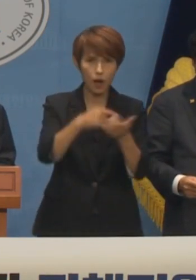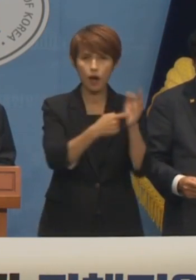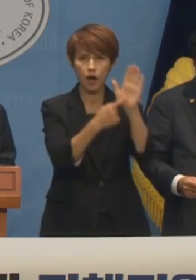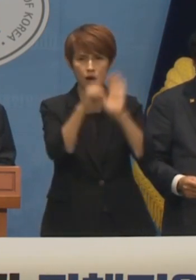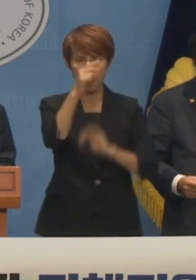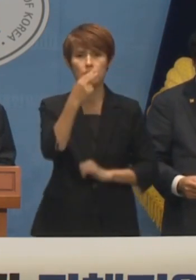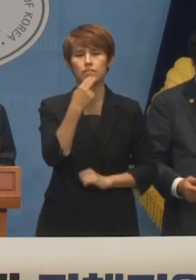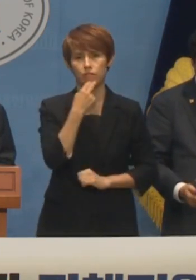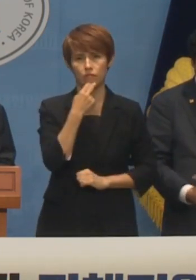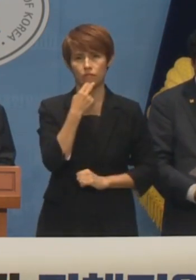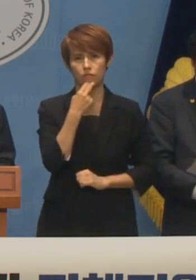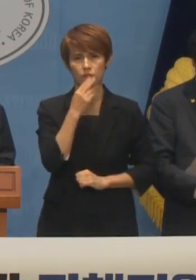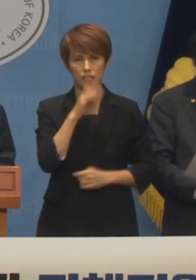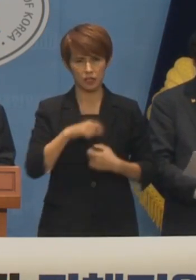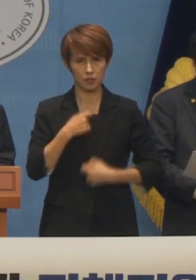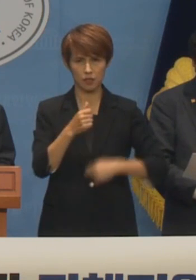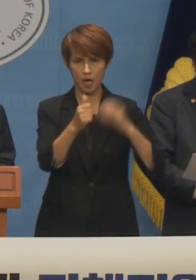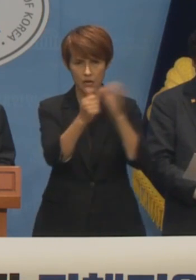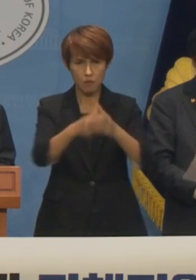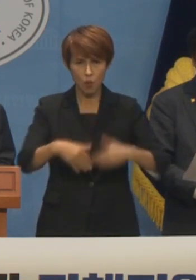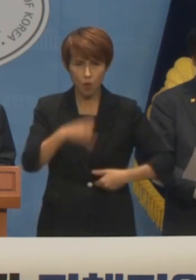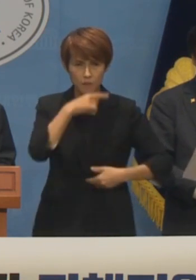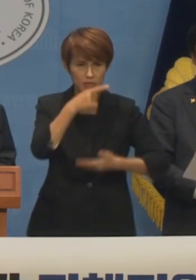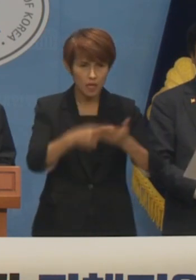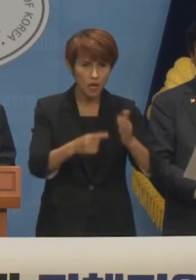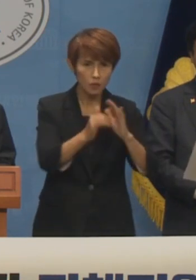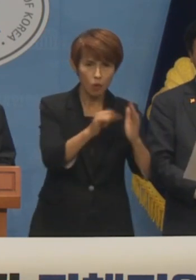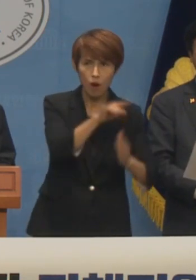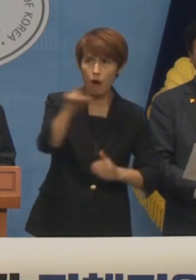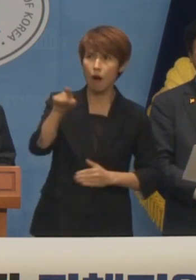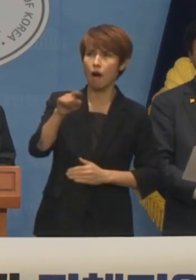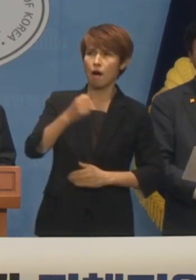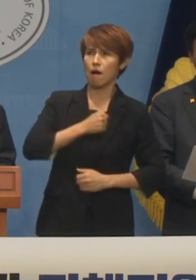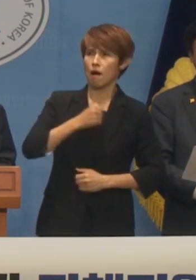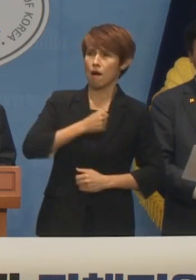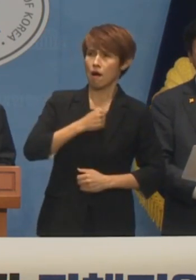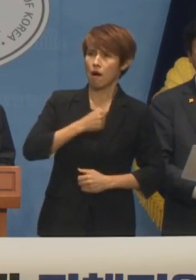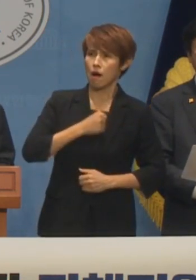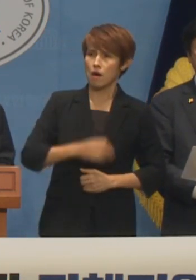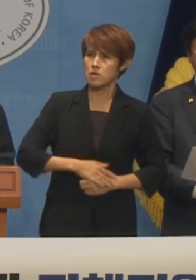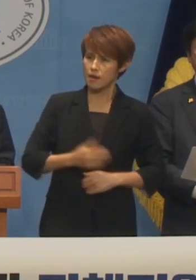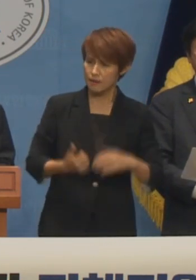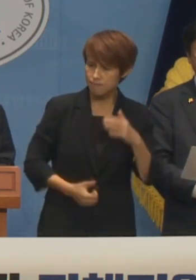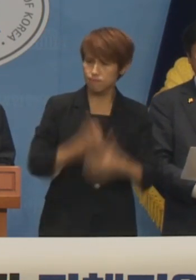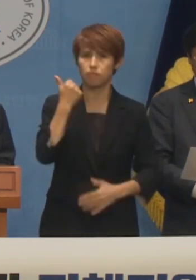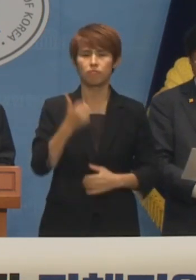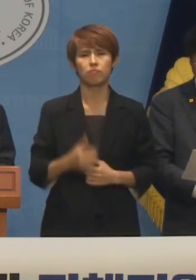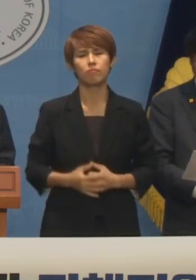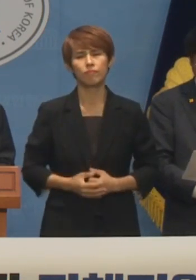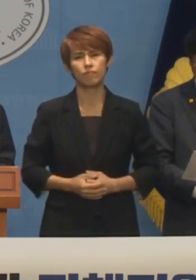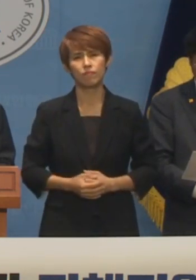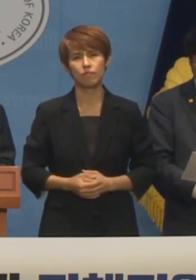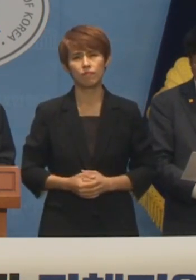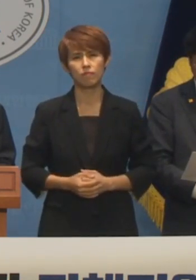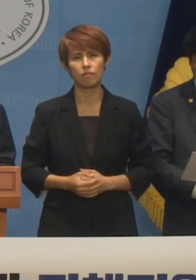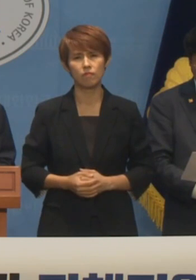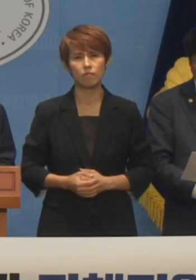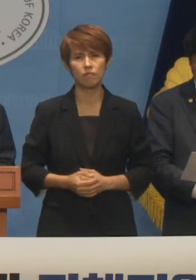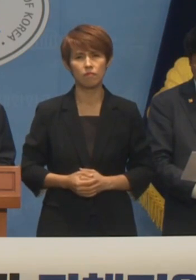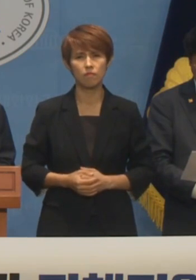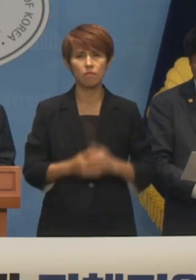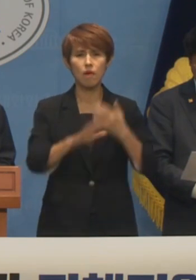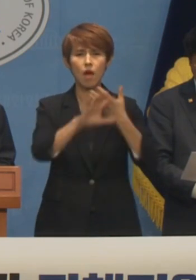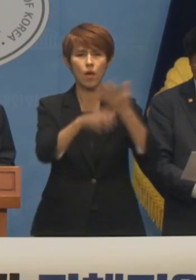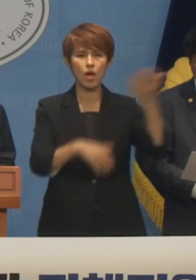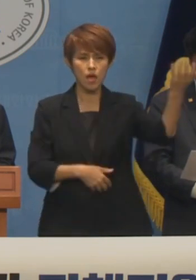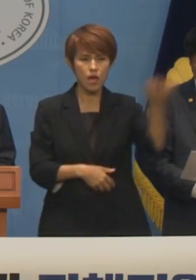않아 진실과 책임을 요구하는 피해 가족들은 답답함을 넘어 분노하고 있다. 다수가 해동포인